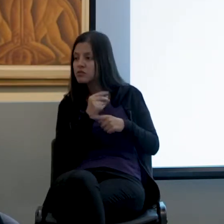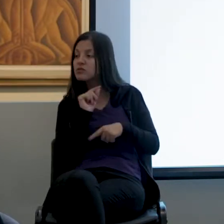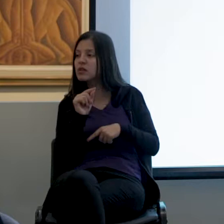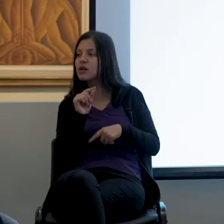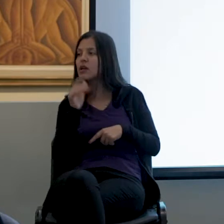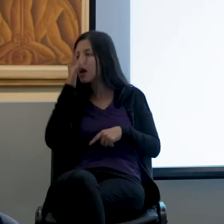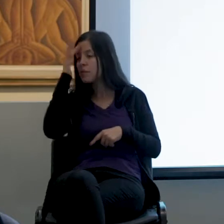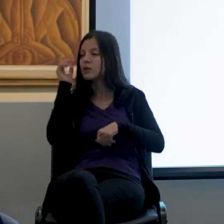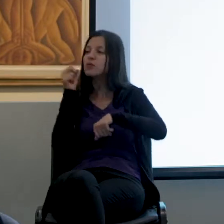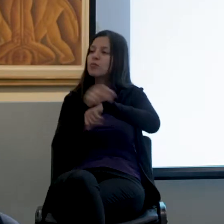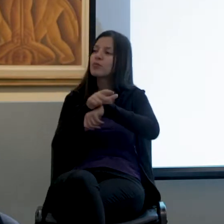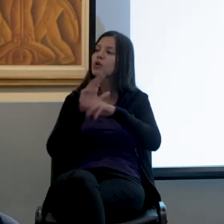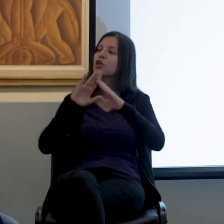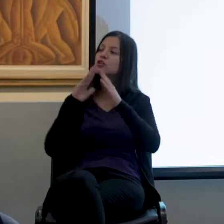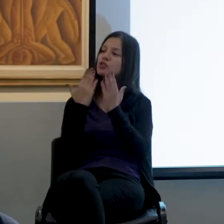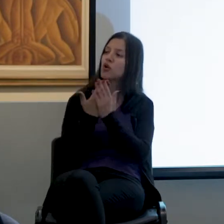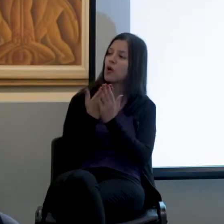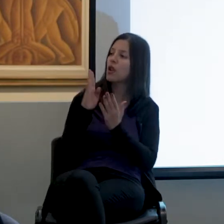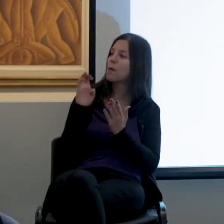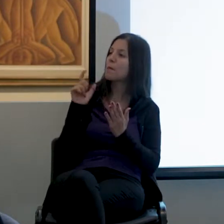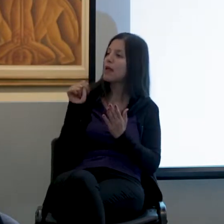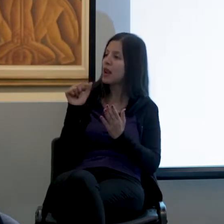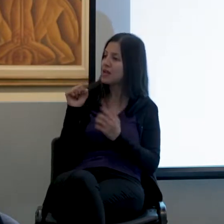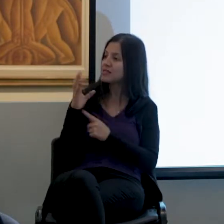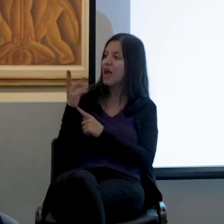artes, quem segue as regras, não sei o quê,